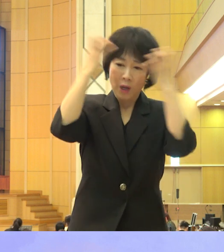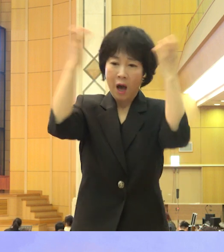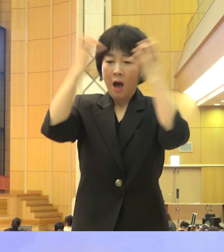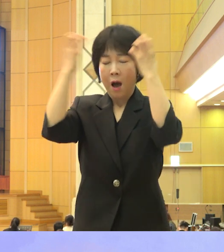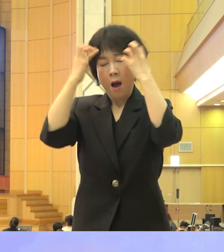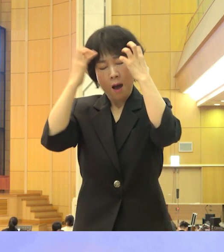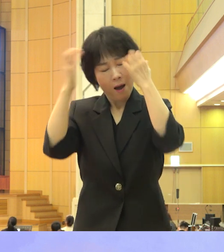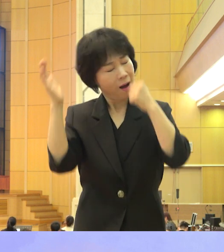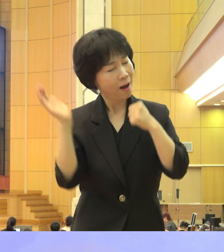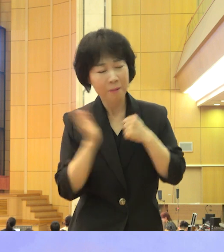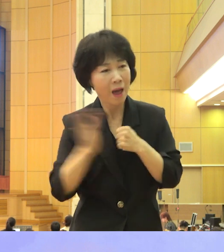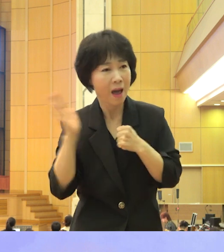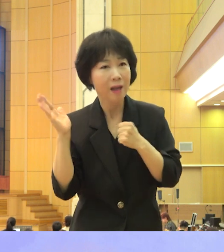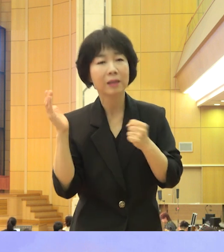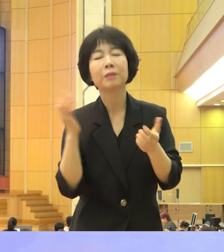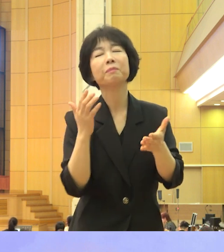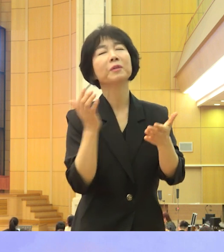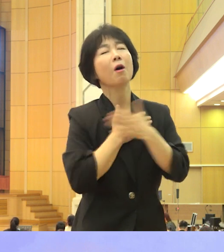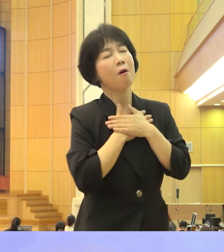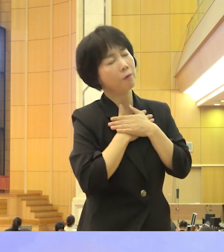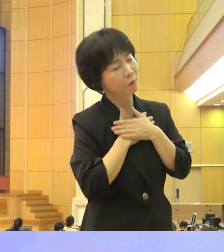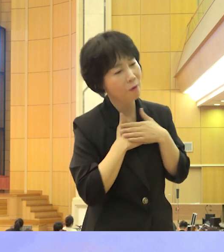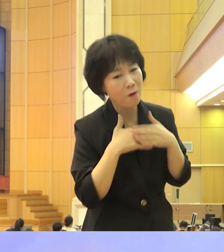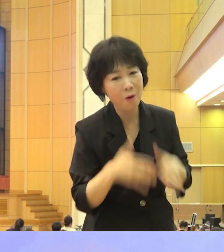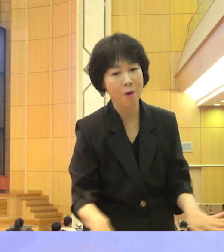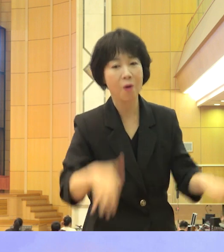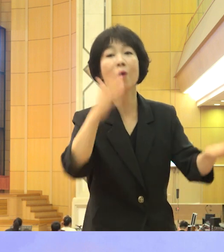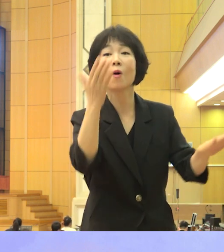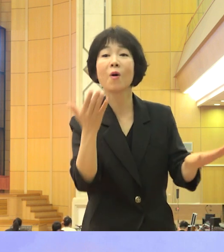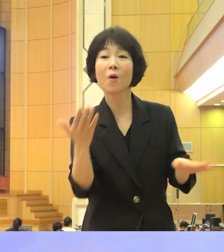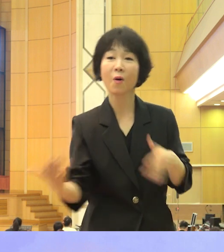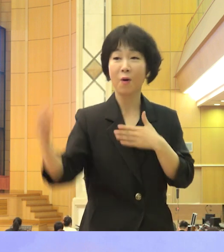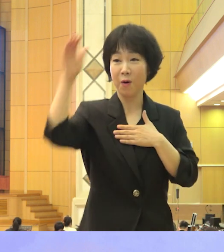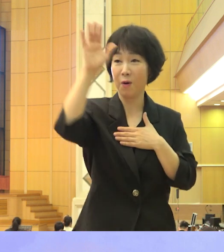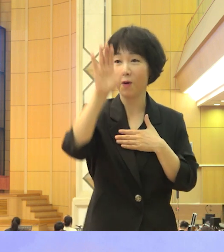작은 고난에